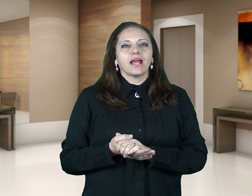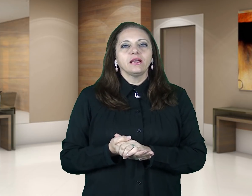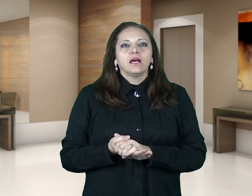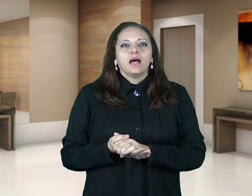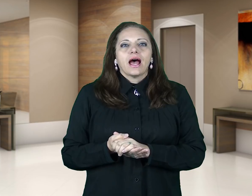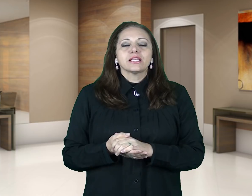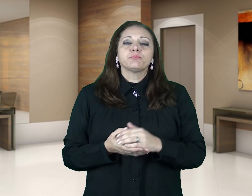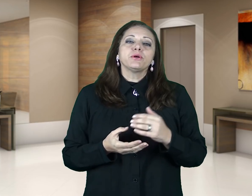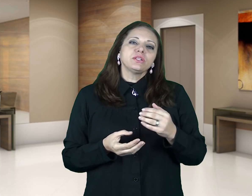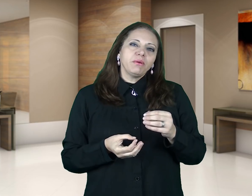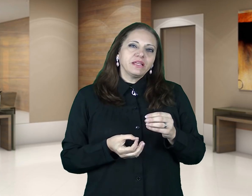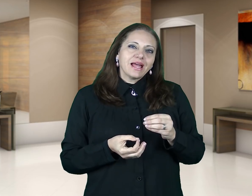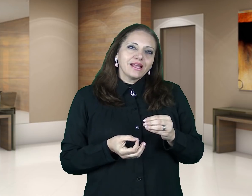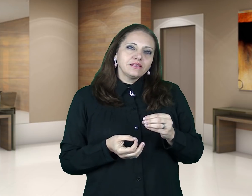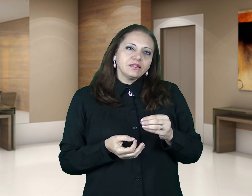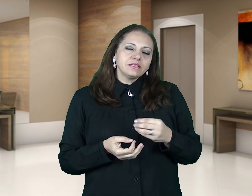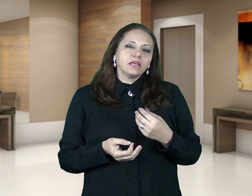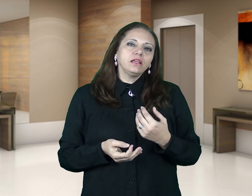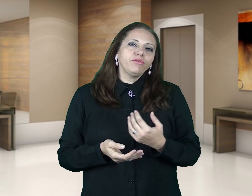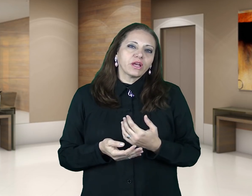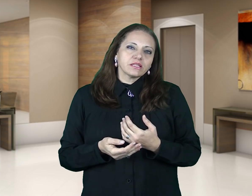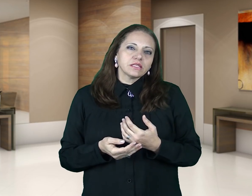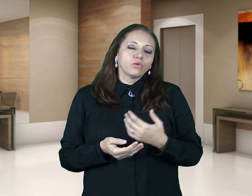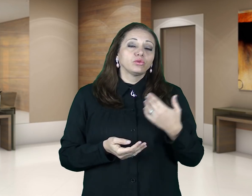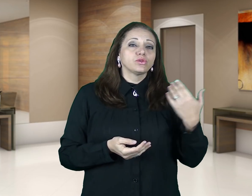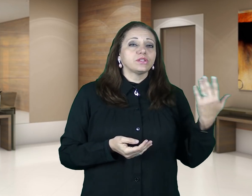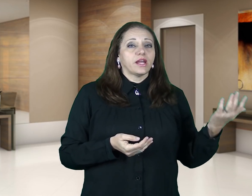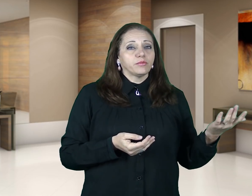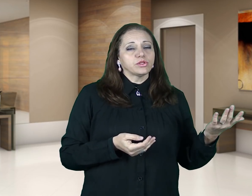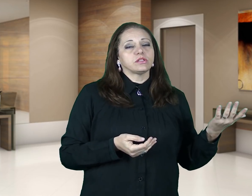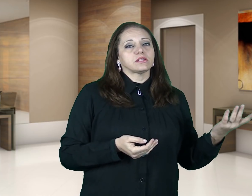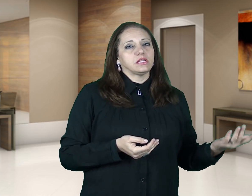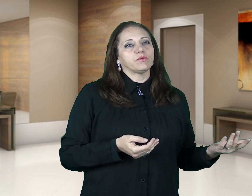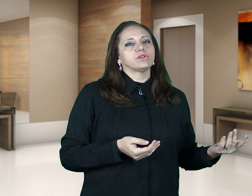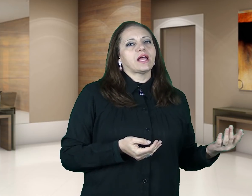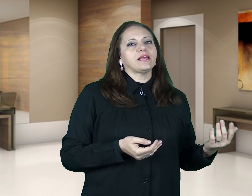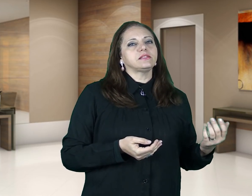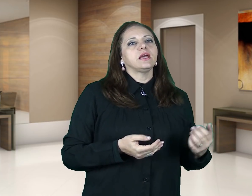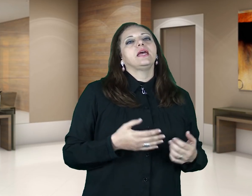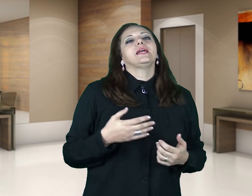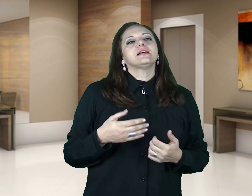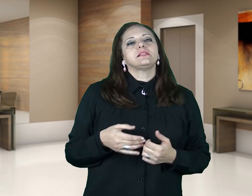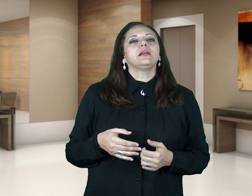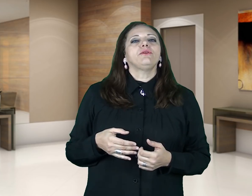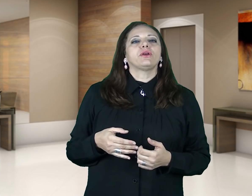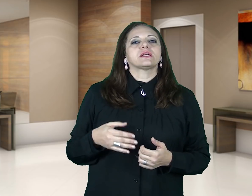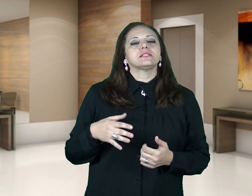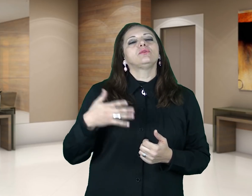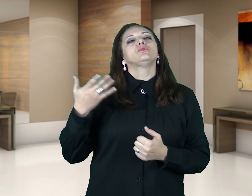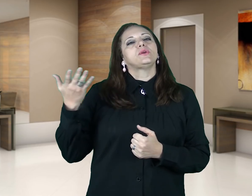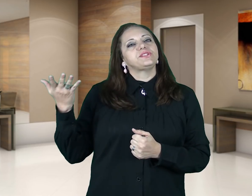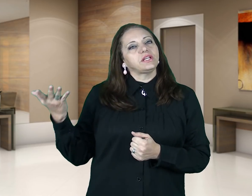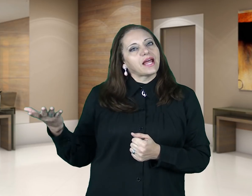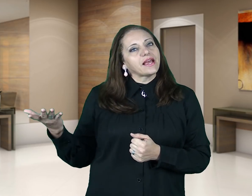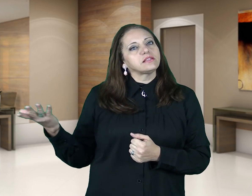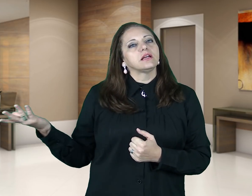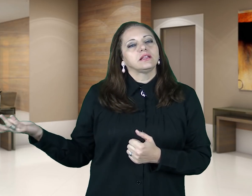verificar as possibilidades de significação dos termos nas línguas orais e da significação dos sinais